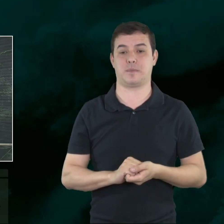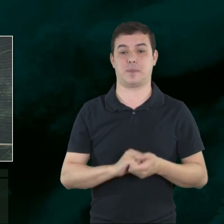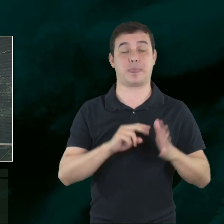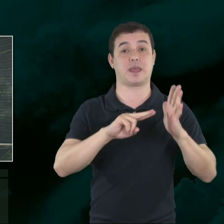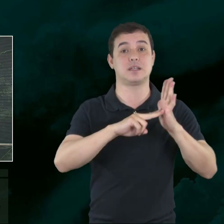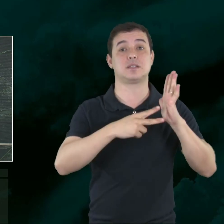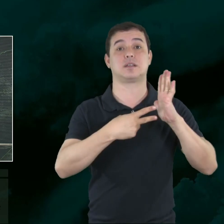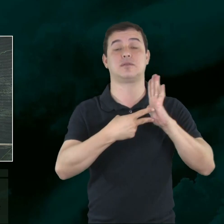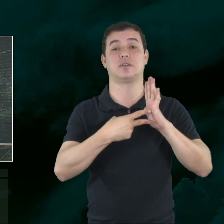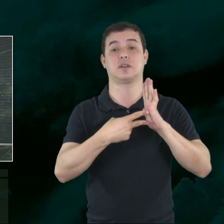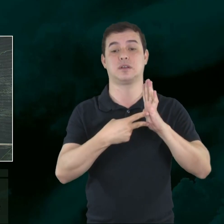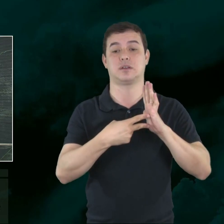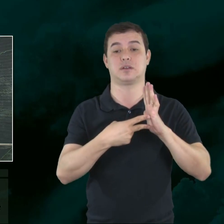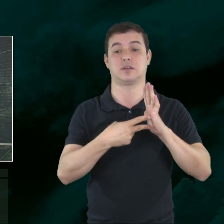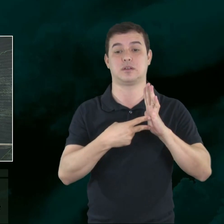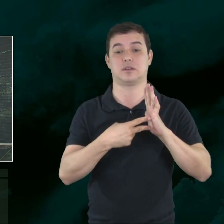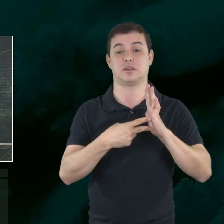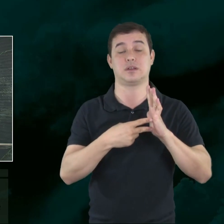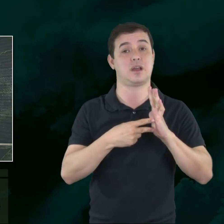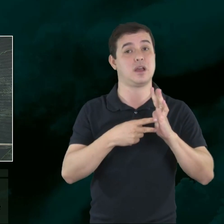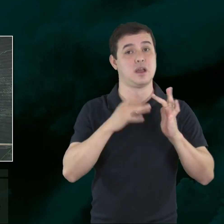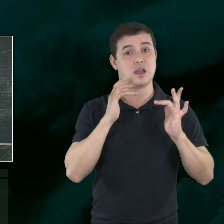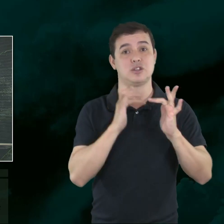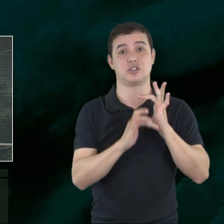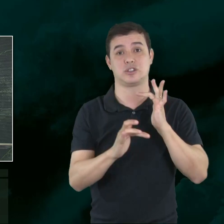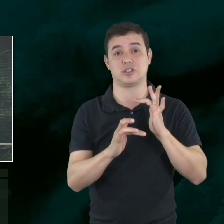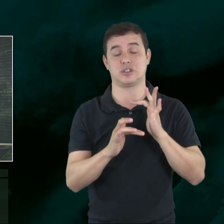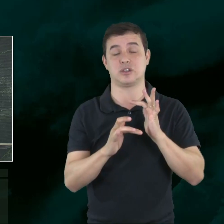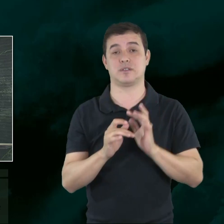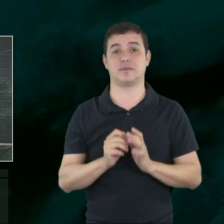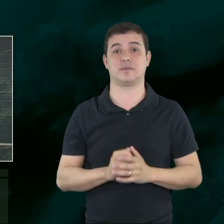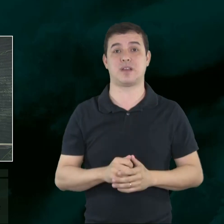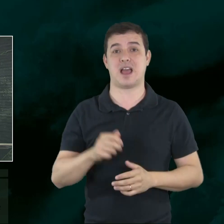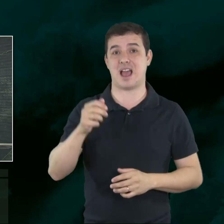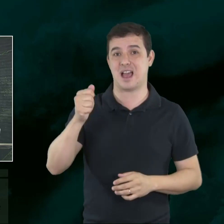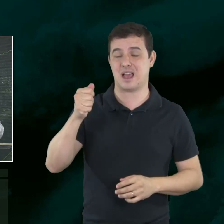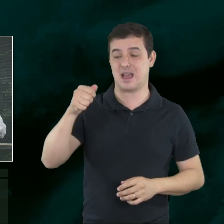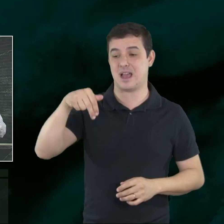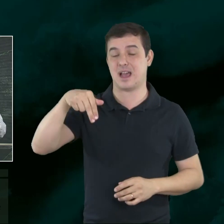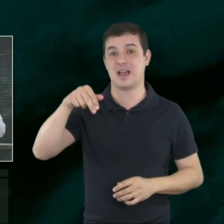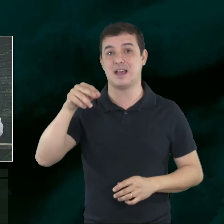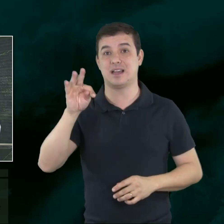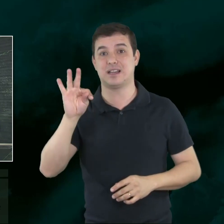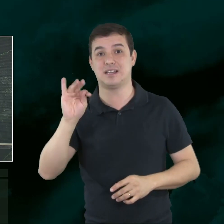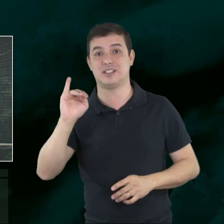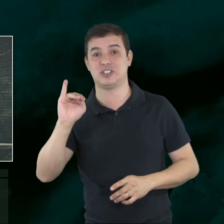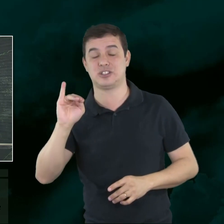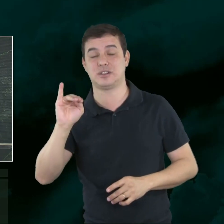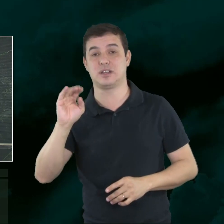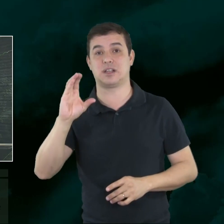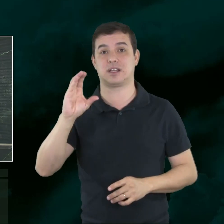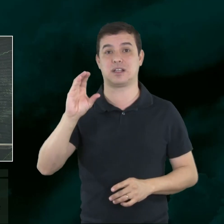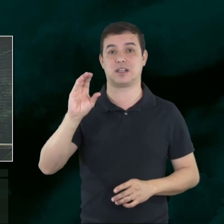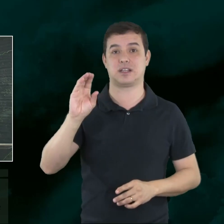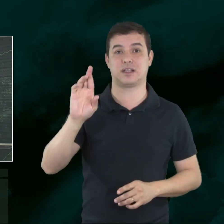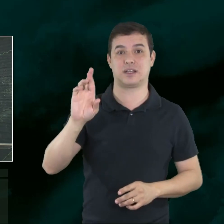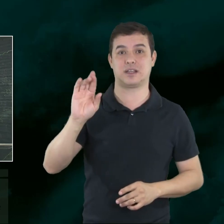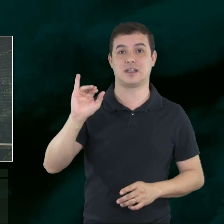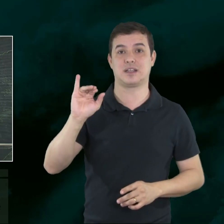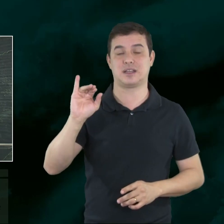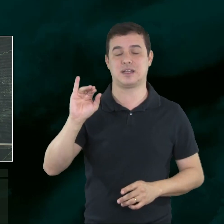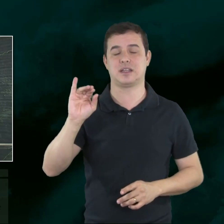verdade, ao próprio anticristo. Todavia, antes da